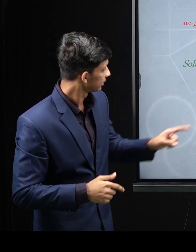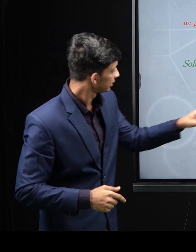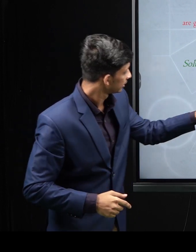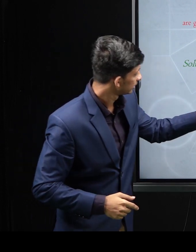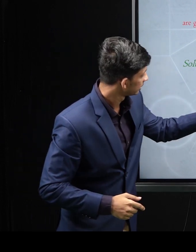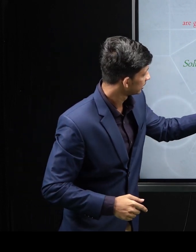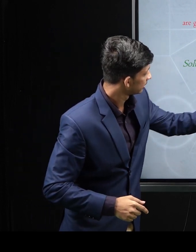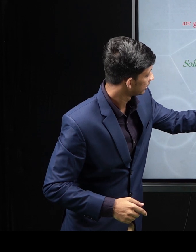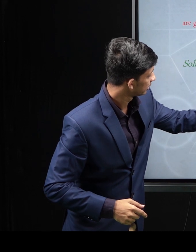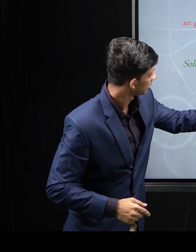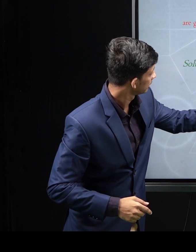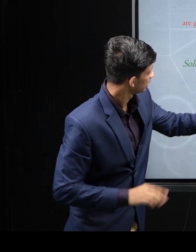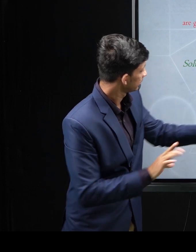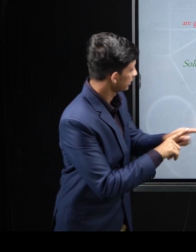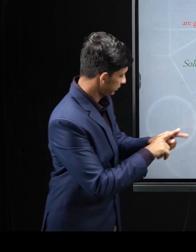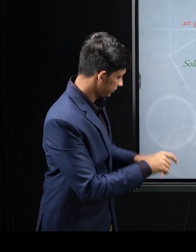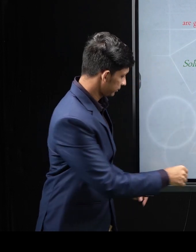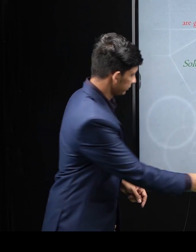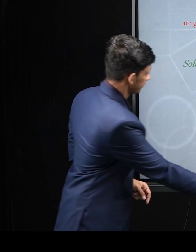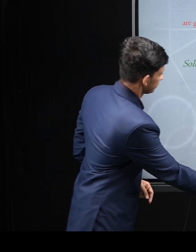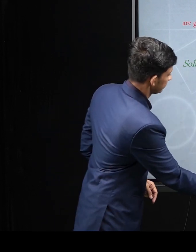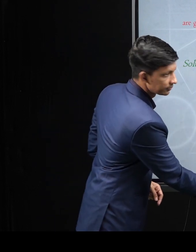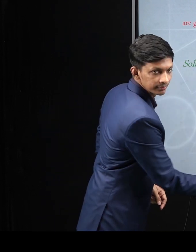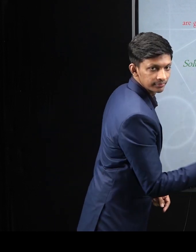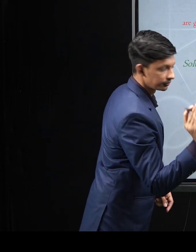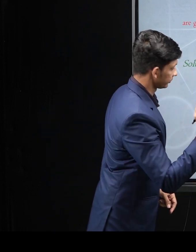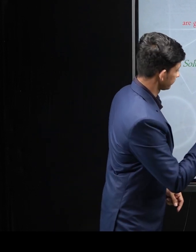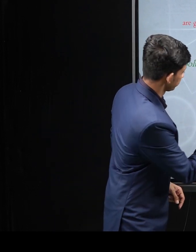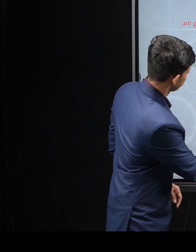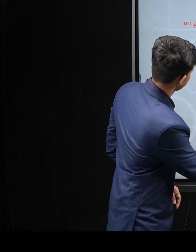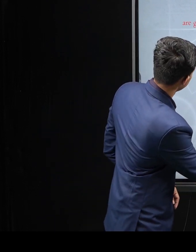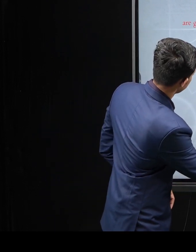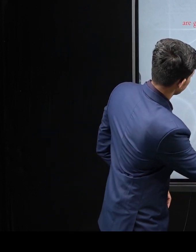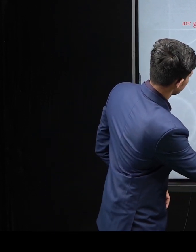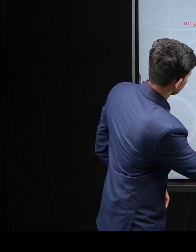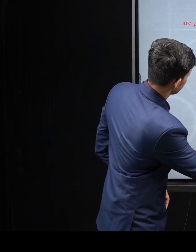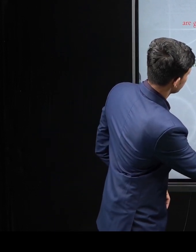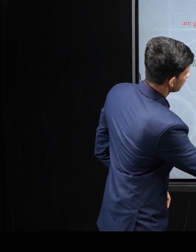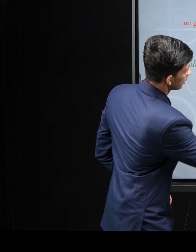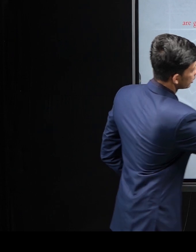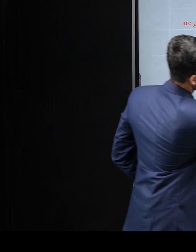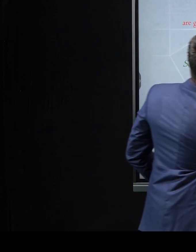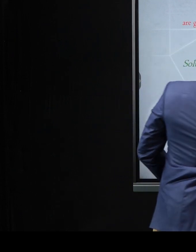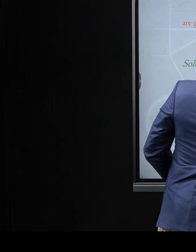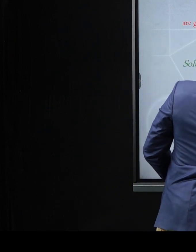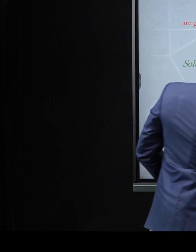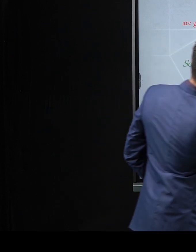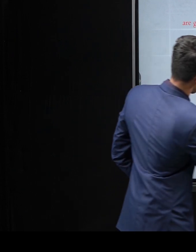6 ఇవ్వబడింది. ఇప్పుడు a ఈజ్ ఈక్వల్ టు -7, ar ఈజ్ ఈక్వల్ టు -7 ఇంటూ 6